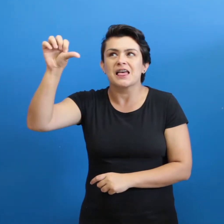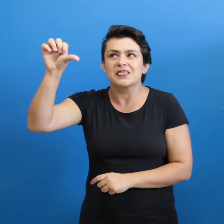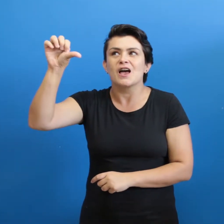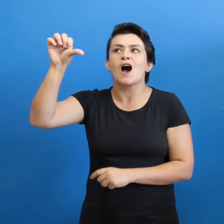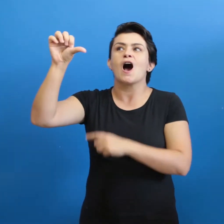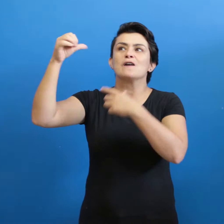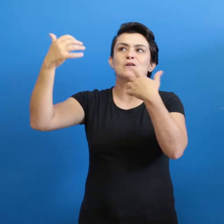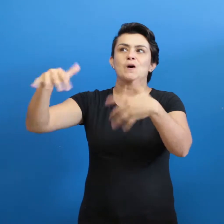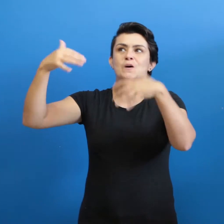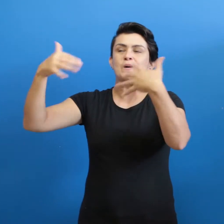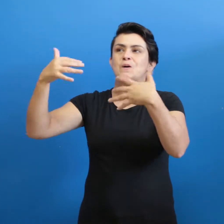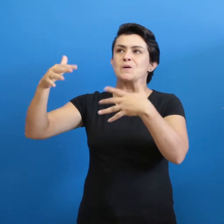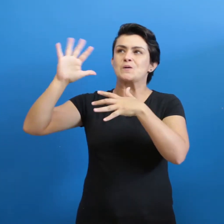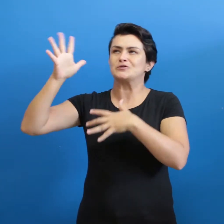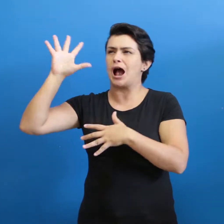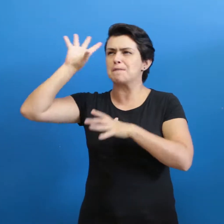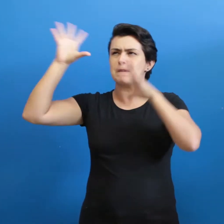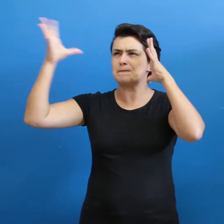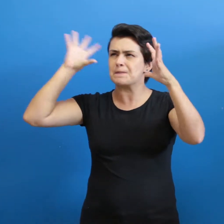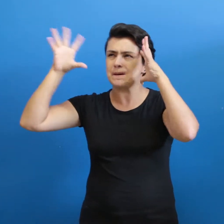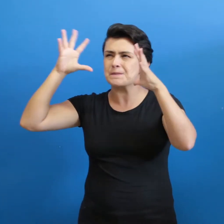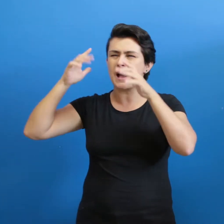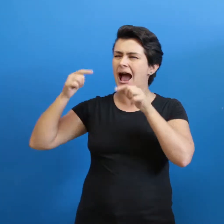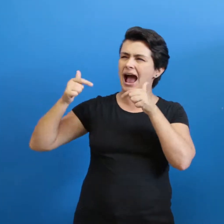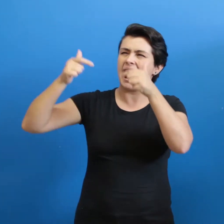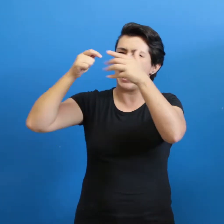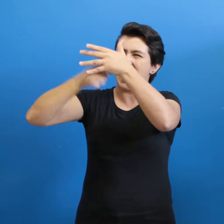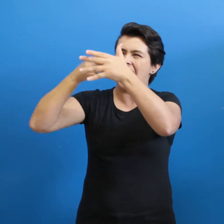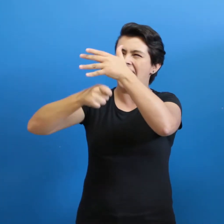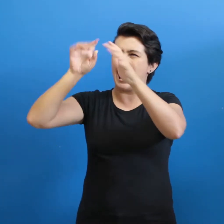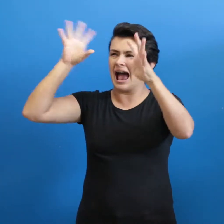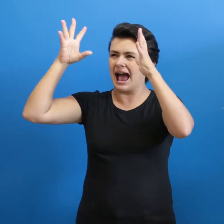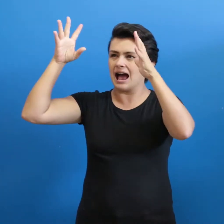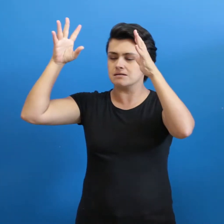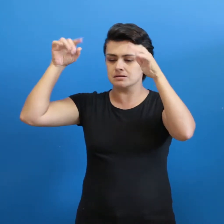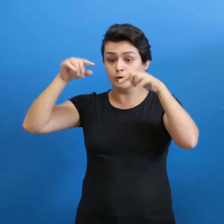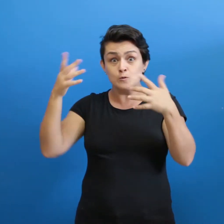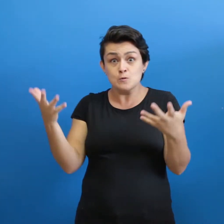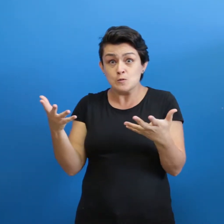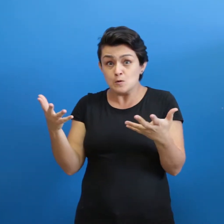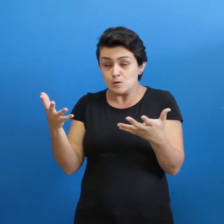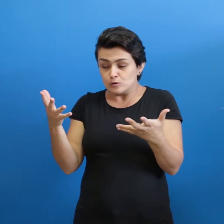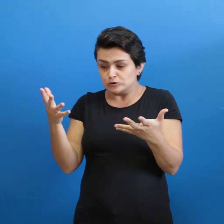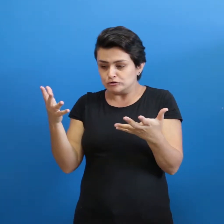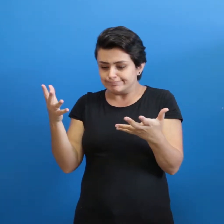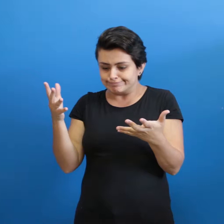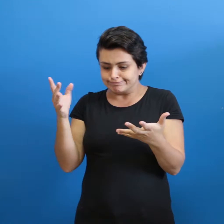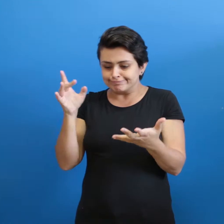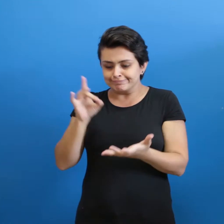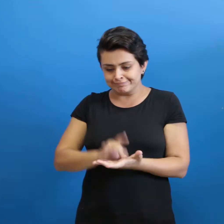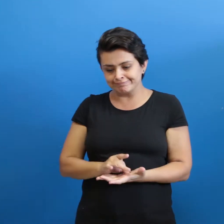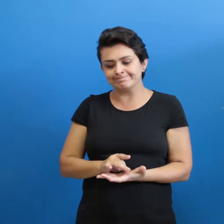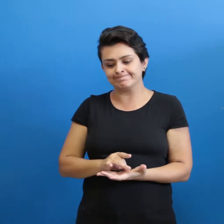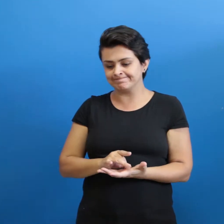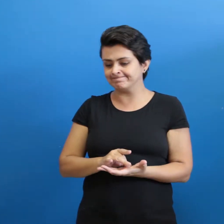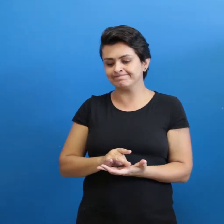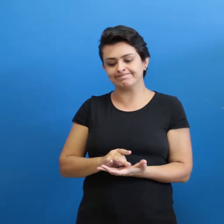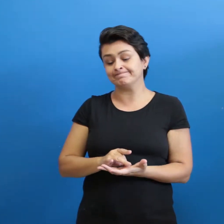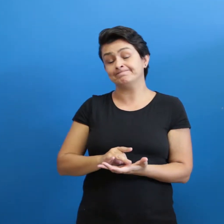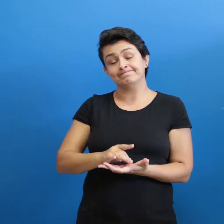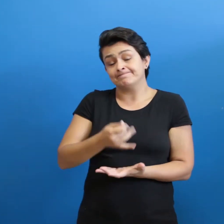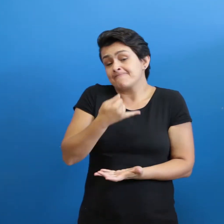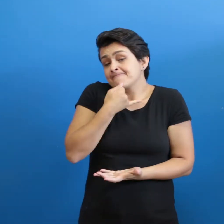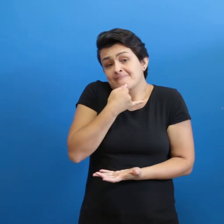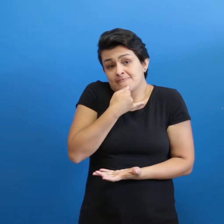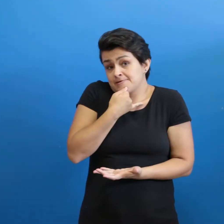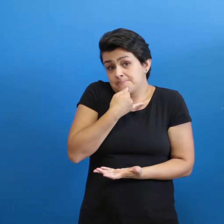em 2019 já com muitas questões das lutas das mulheres resolvidas. Infelizmente, o que nós estamos vendo nesse 8 de